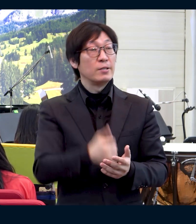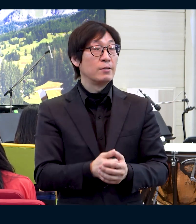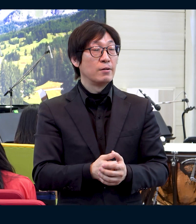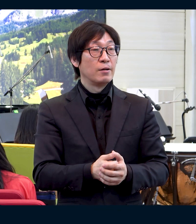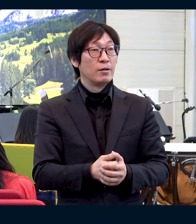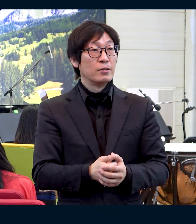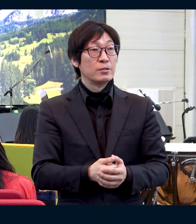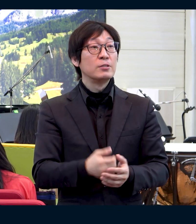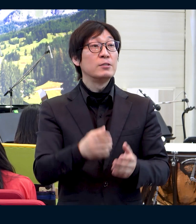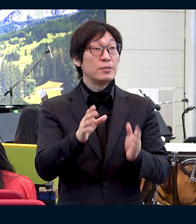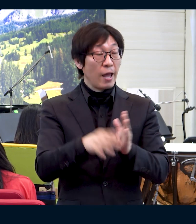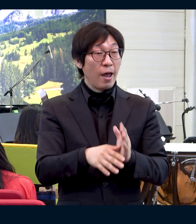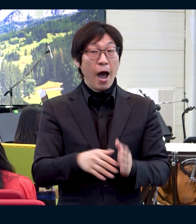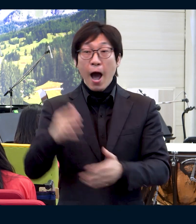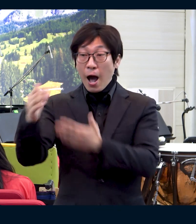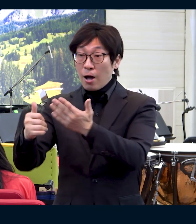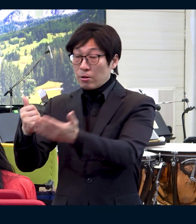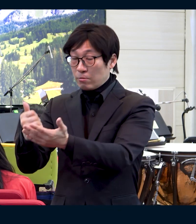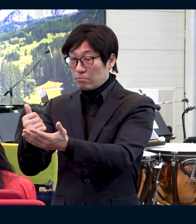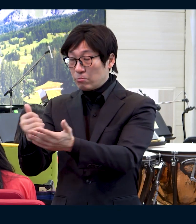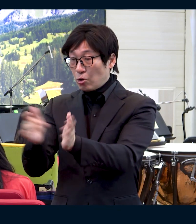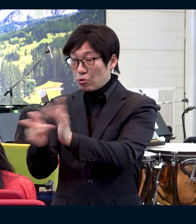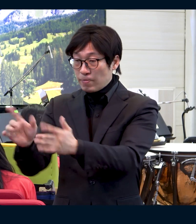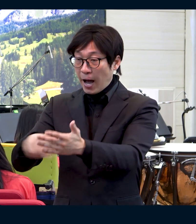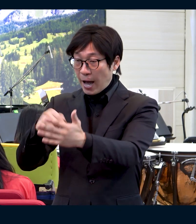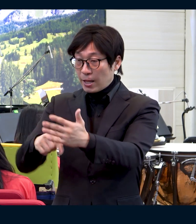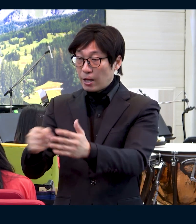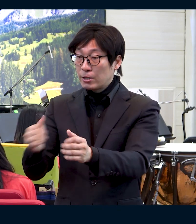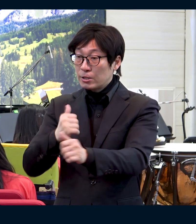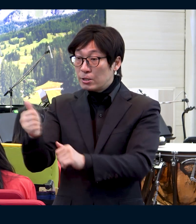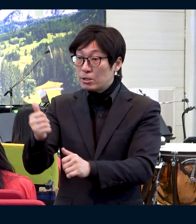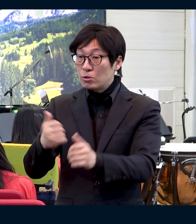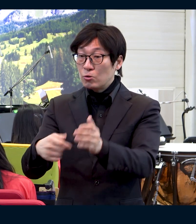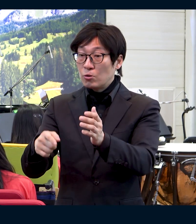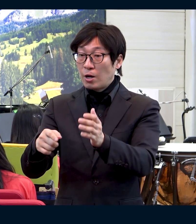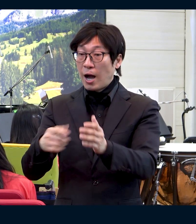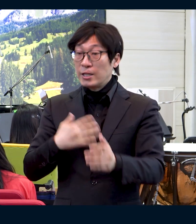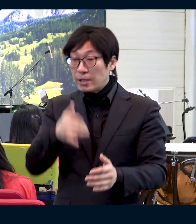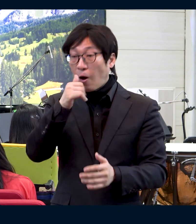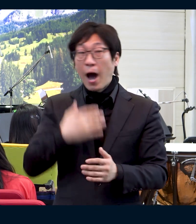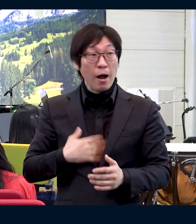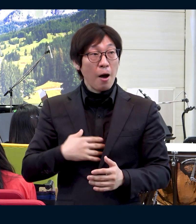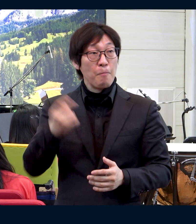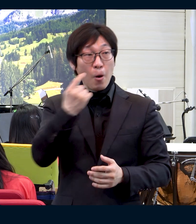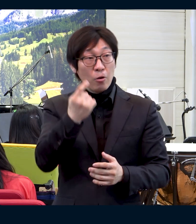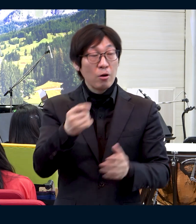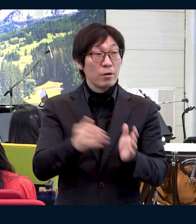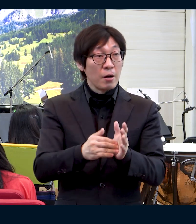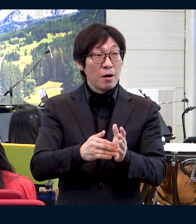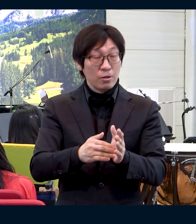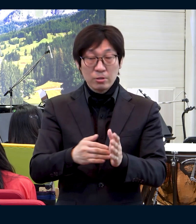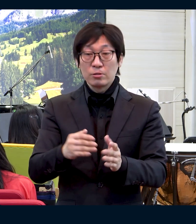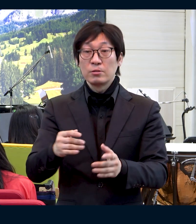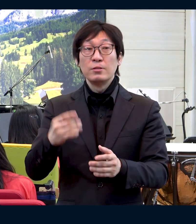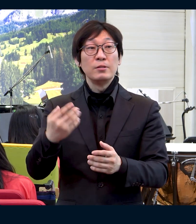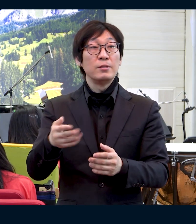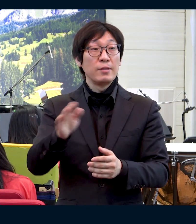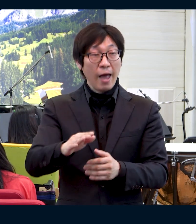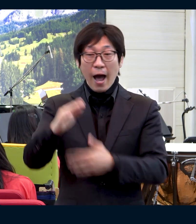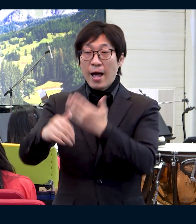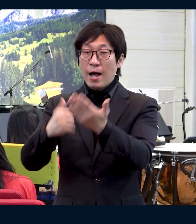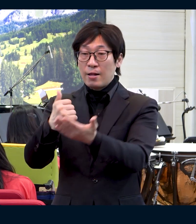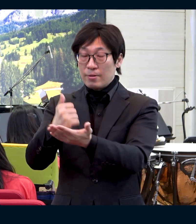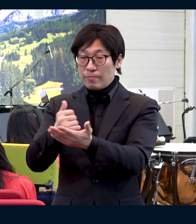안에 승리가 있다고 했는데 난 그 예수님에 대해서 알기 위하여, 하나님을 알기 위하여 얼마나 노력하고